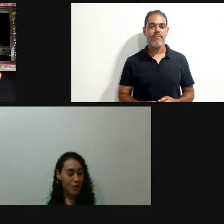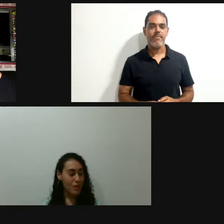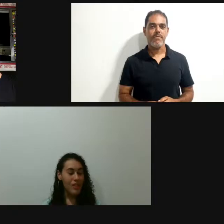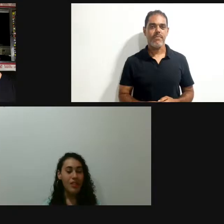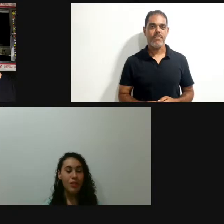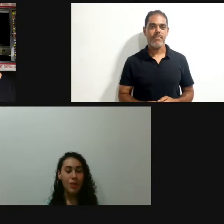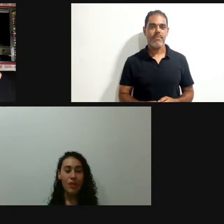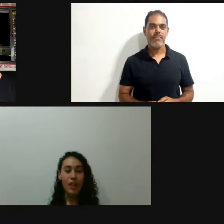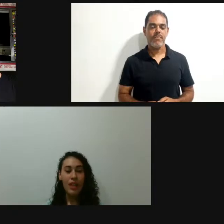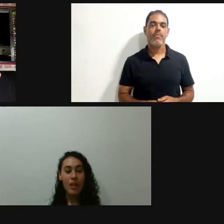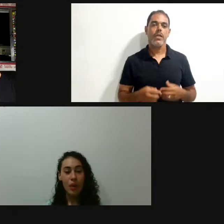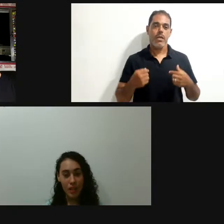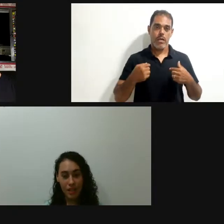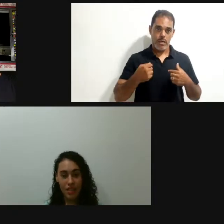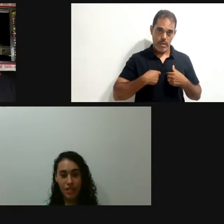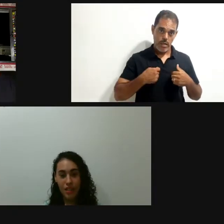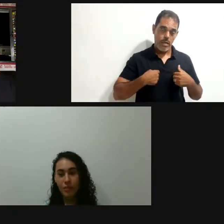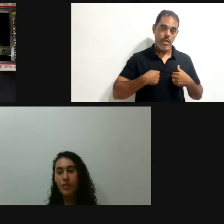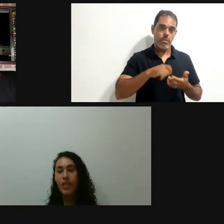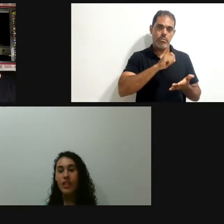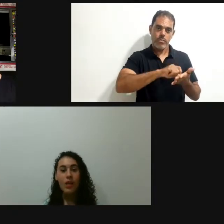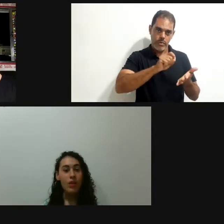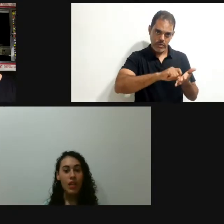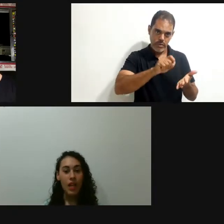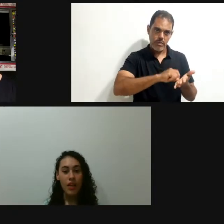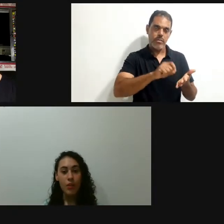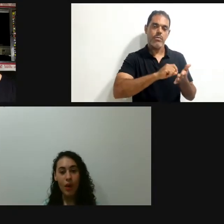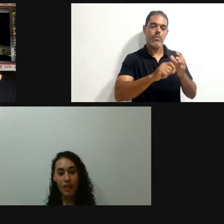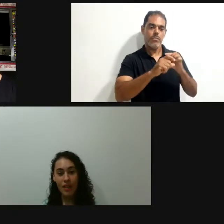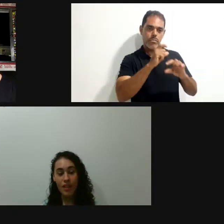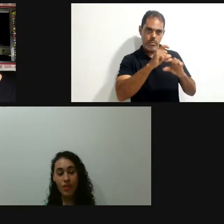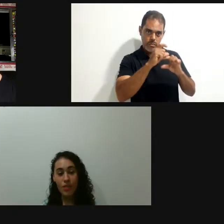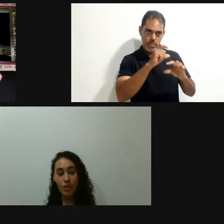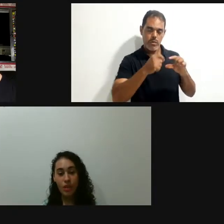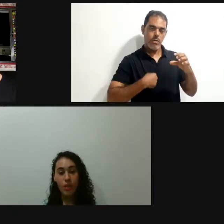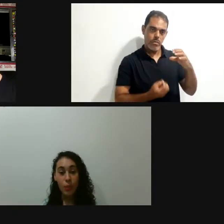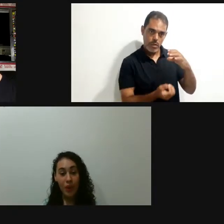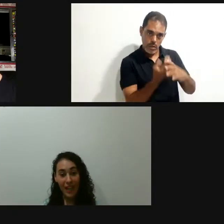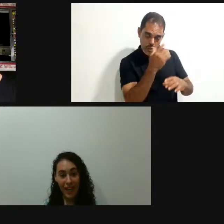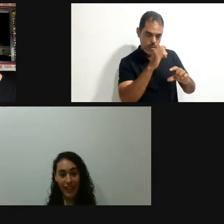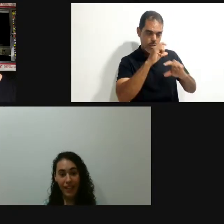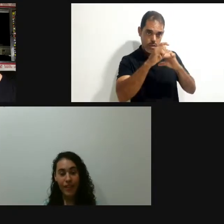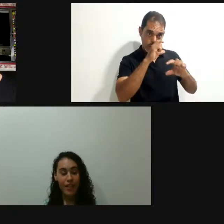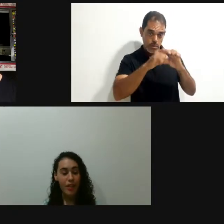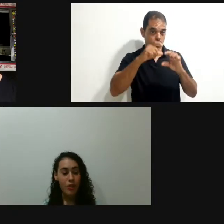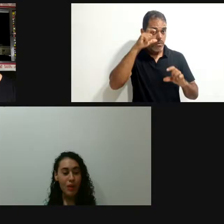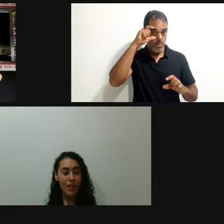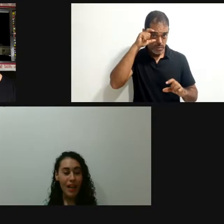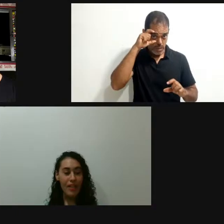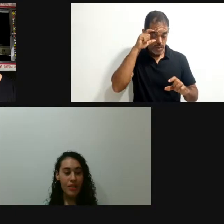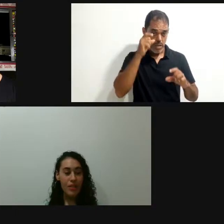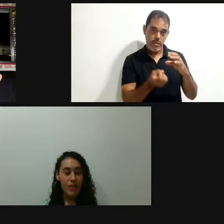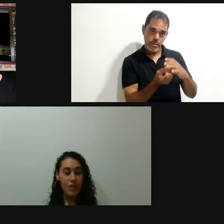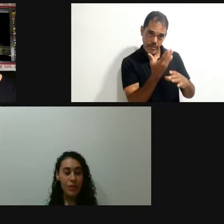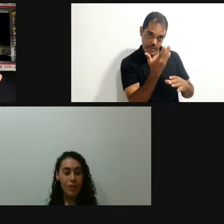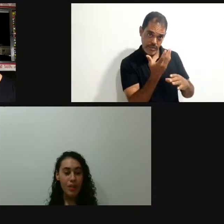Eu sou escritora e quadrinista e eu criei um quadrinho, um mangá, na verdade, um